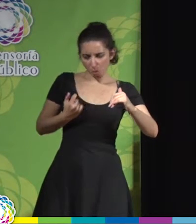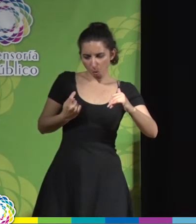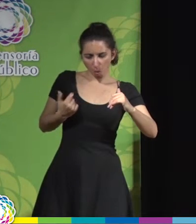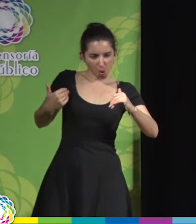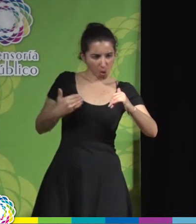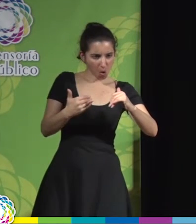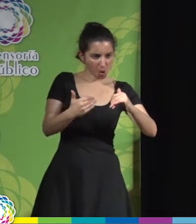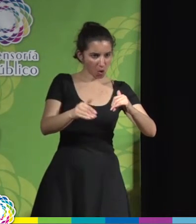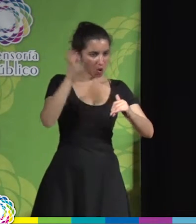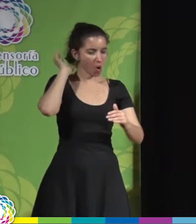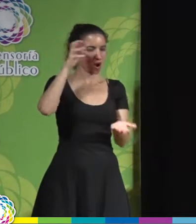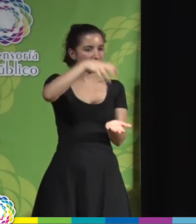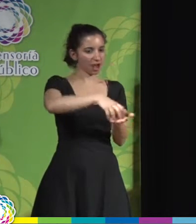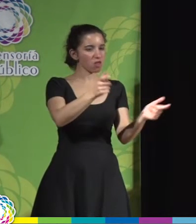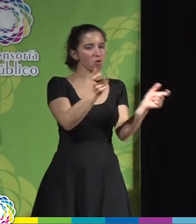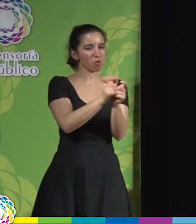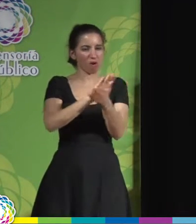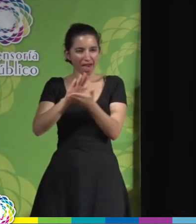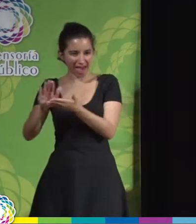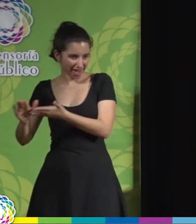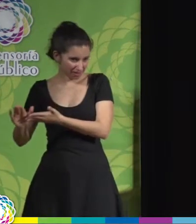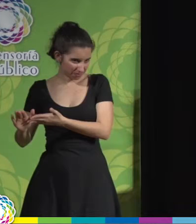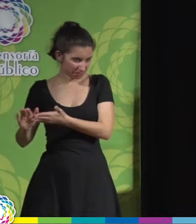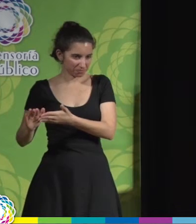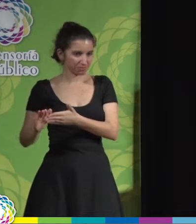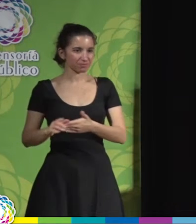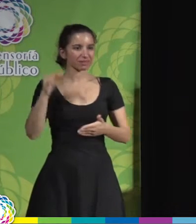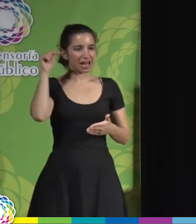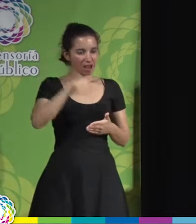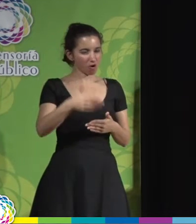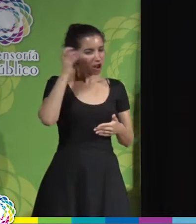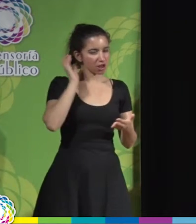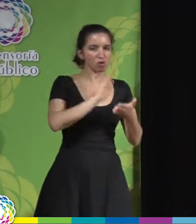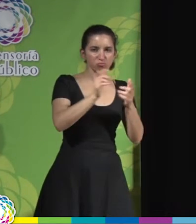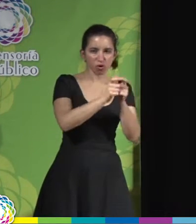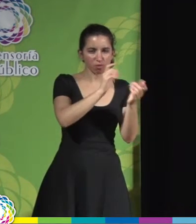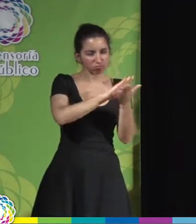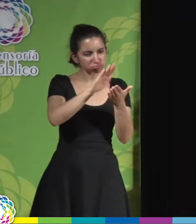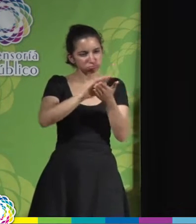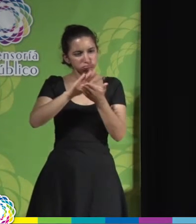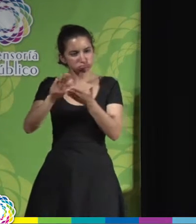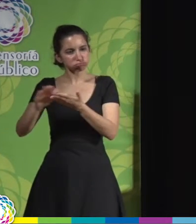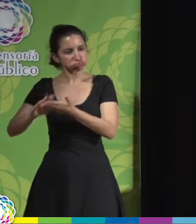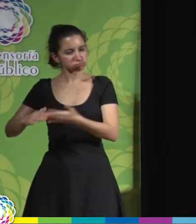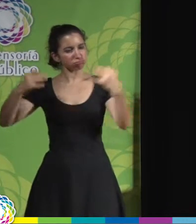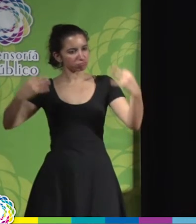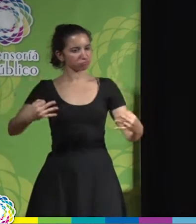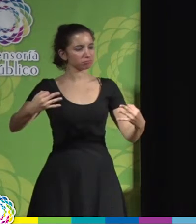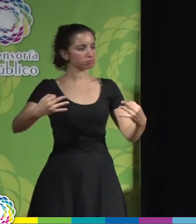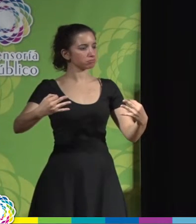está con programación. Hace más tiempo que está en el aire, pero con programación, hace muy poco tiempo que está en el